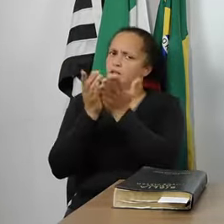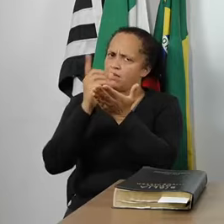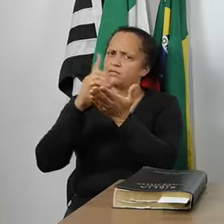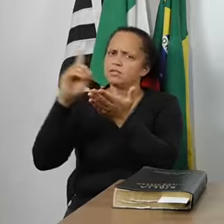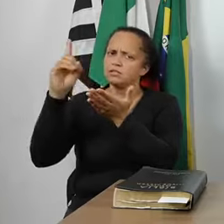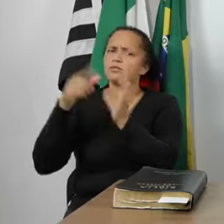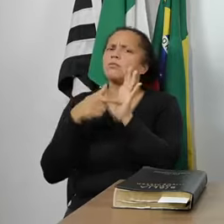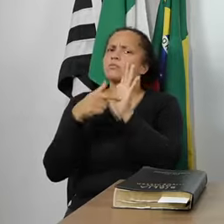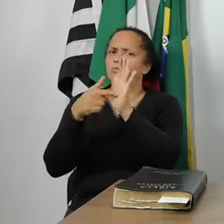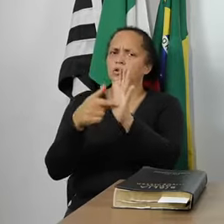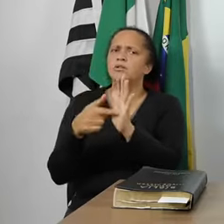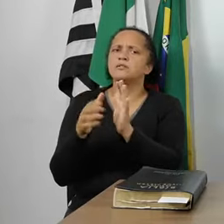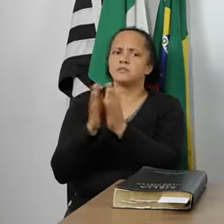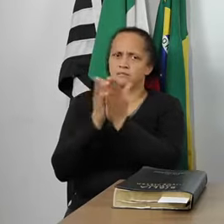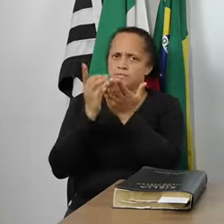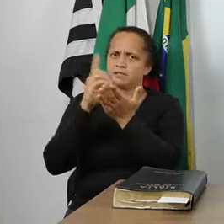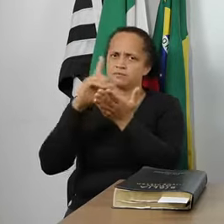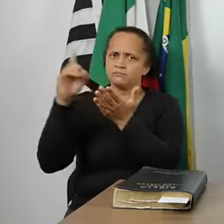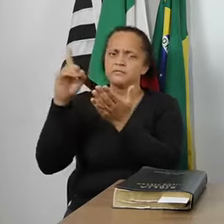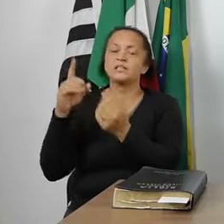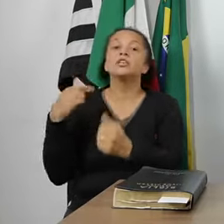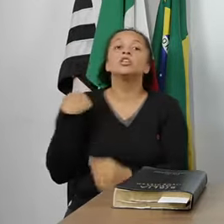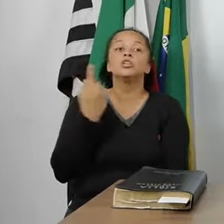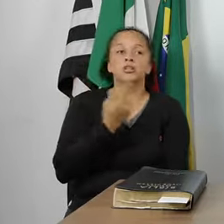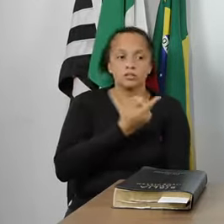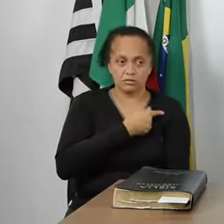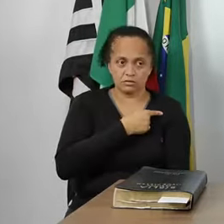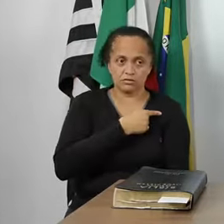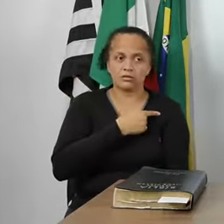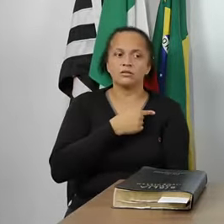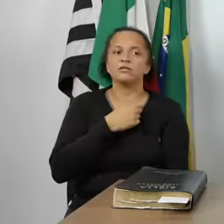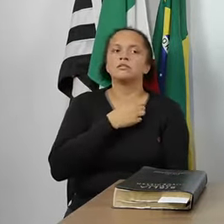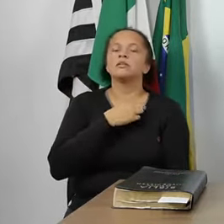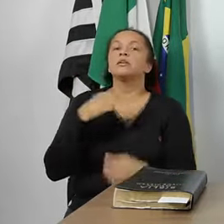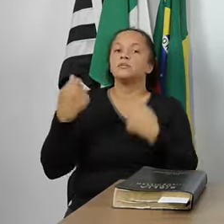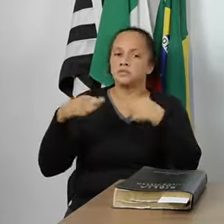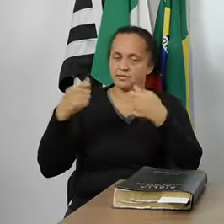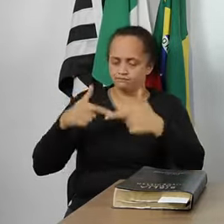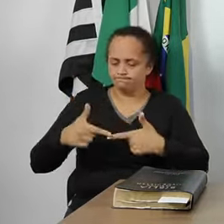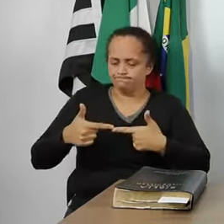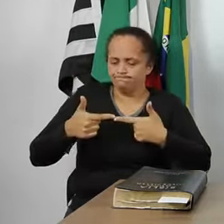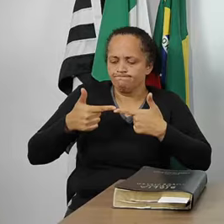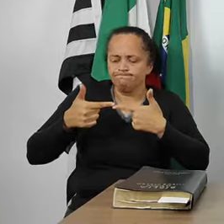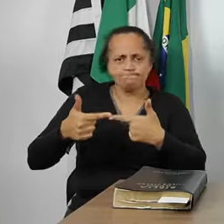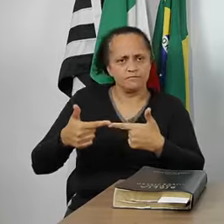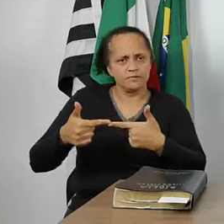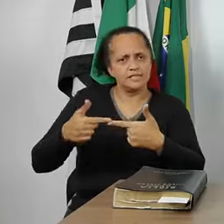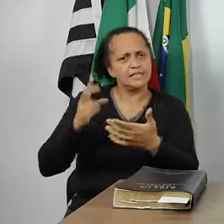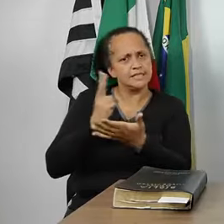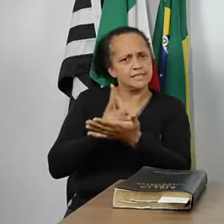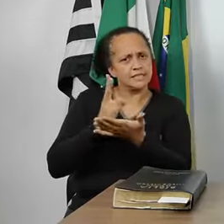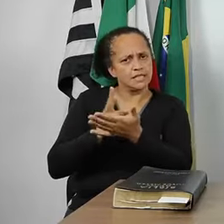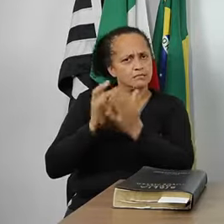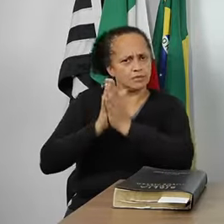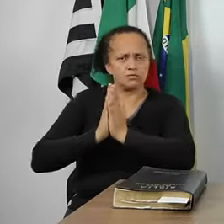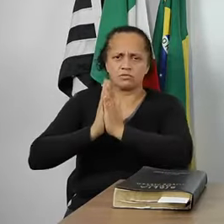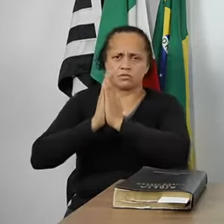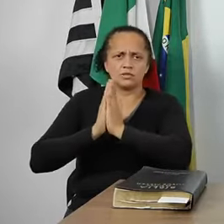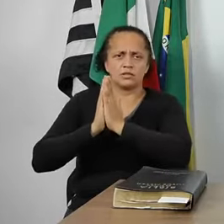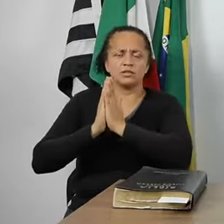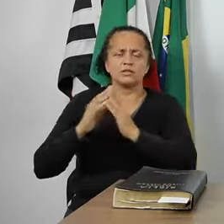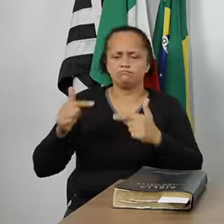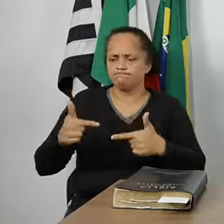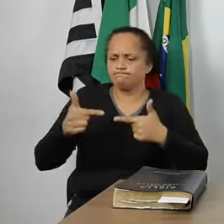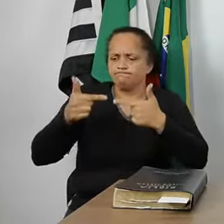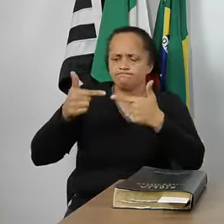nos ensina por meio da sua palavra, que nós devemos perseverar em oração e perseverar também na intercessão.